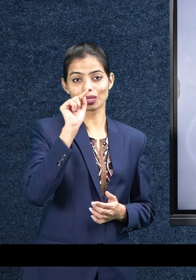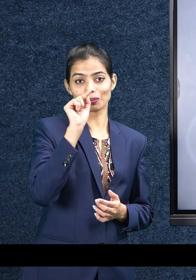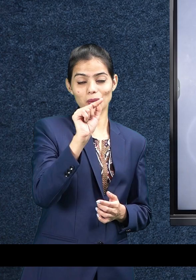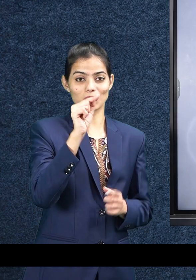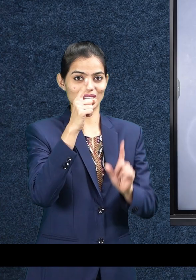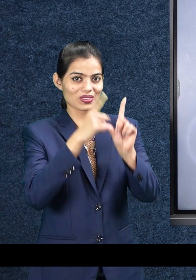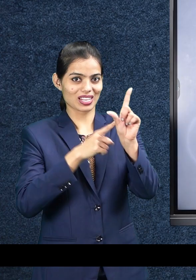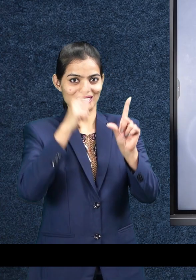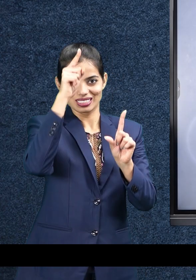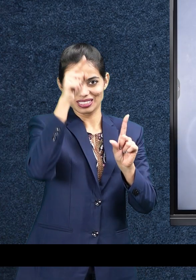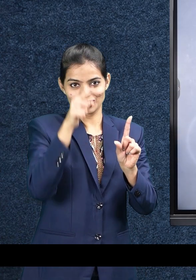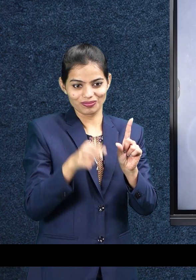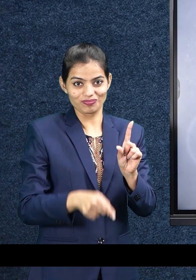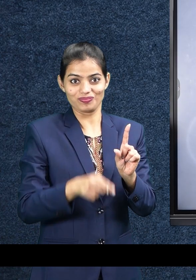ஒய் அச்சின் புள்ளிகள்.